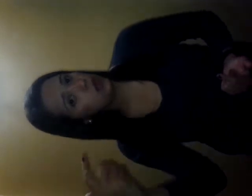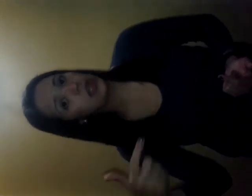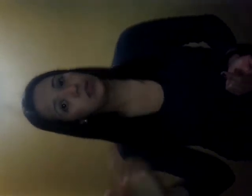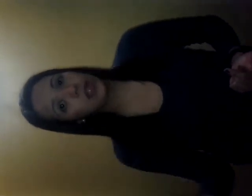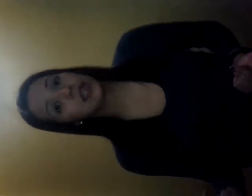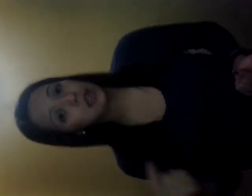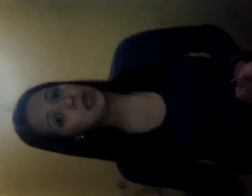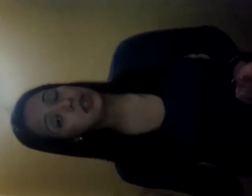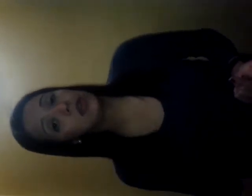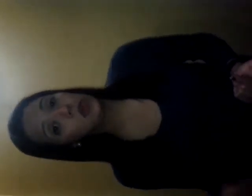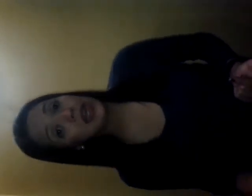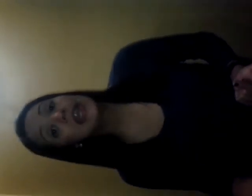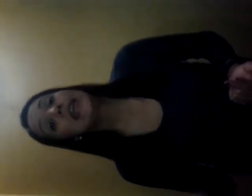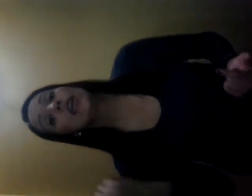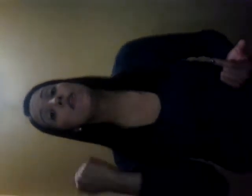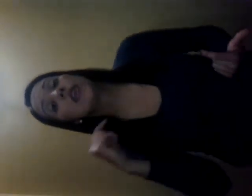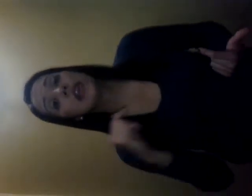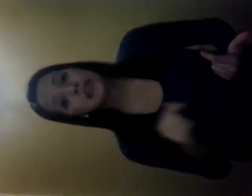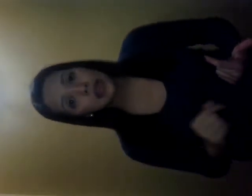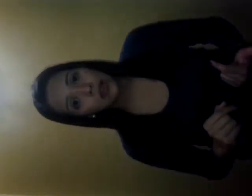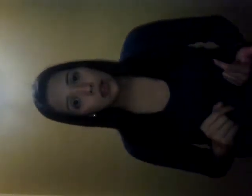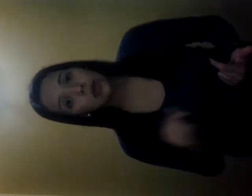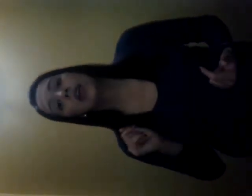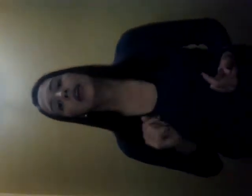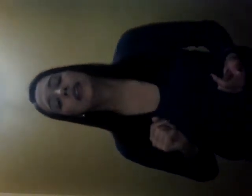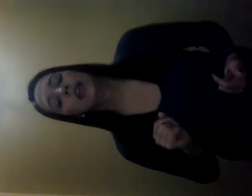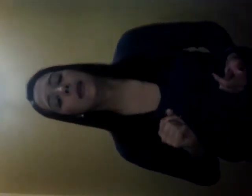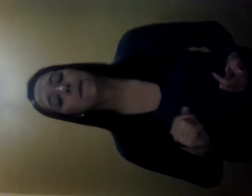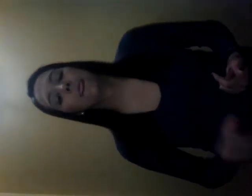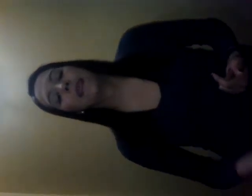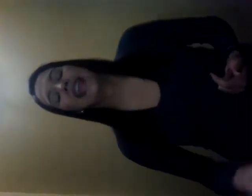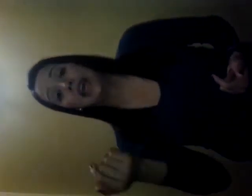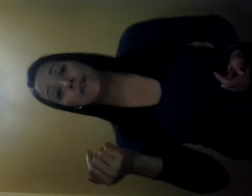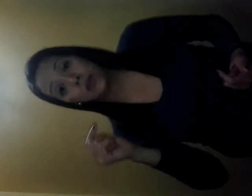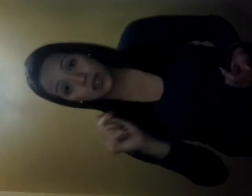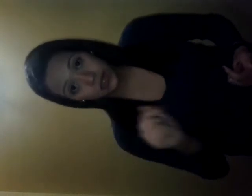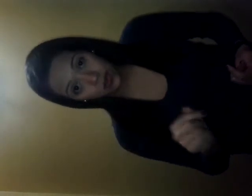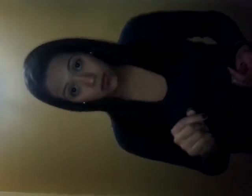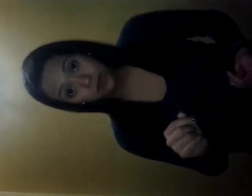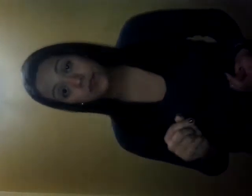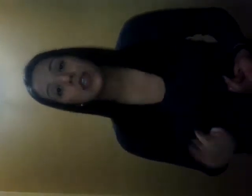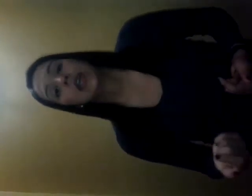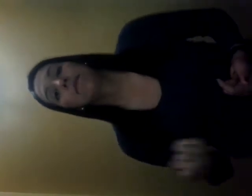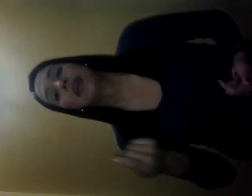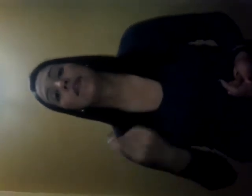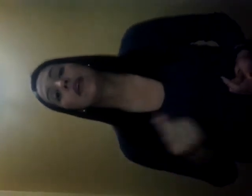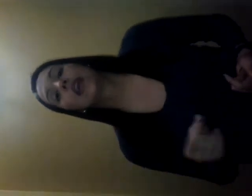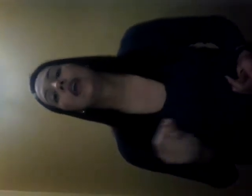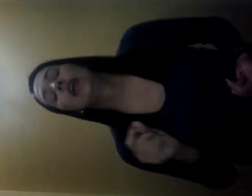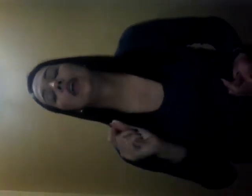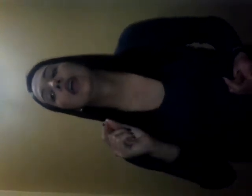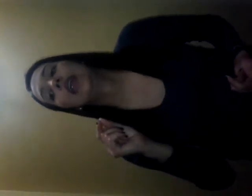y finalizando la evaluación para ver las